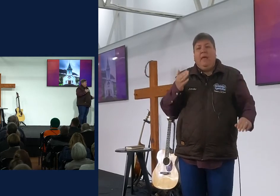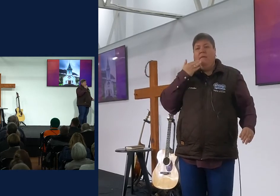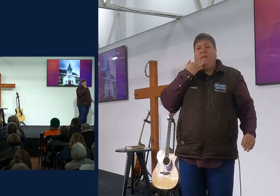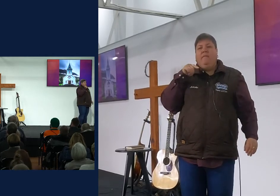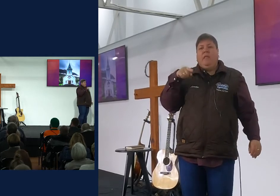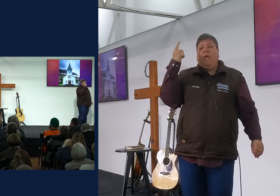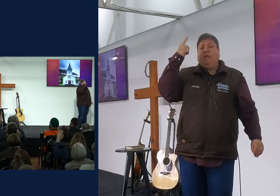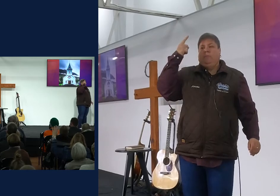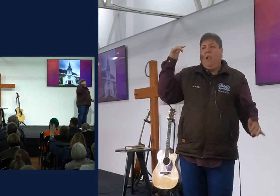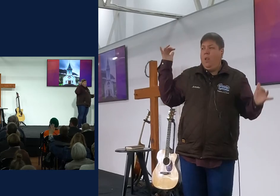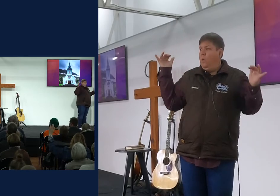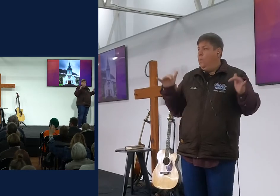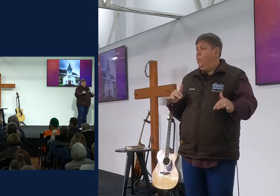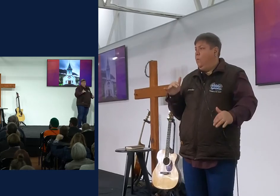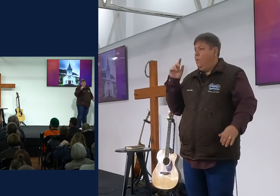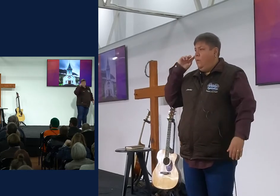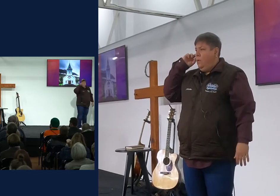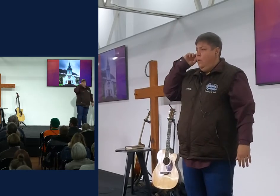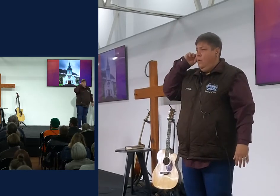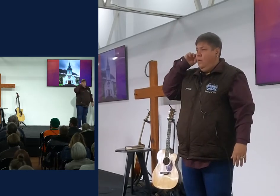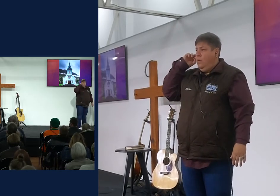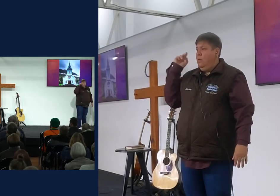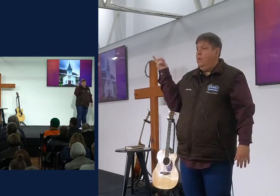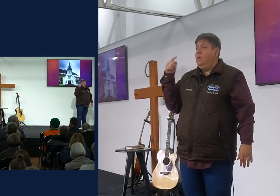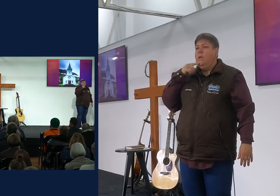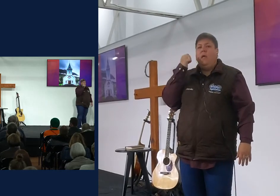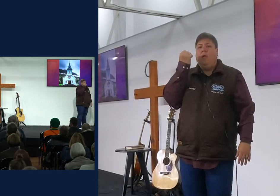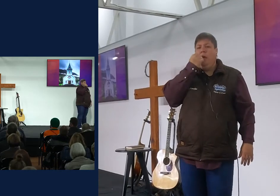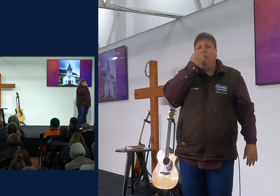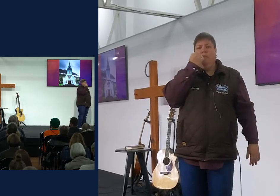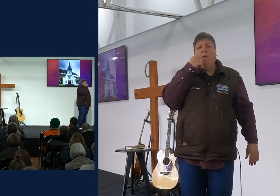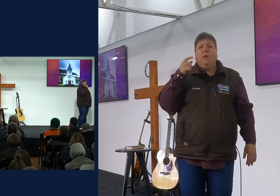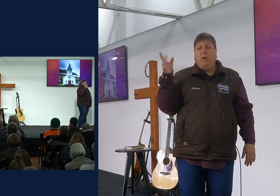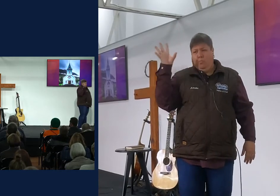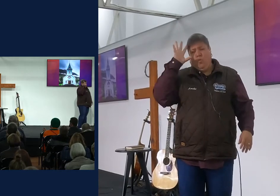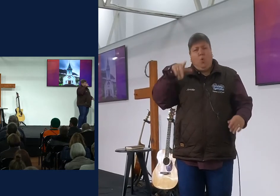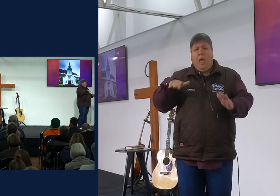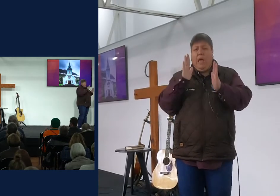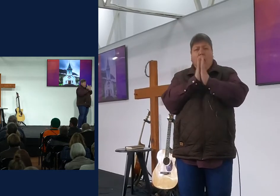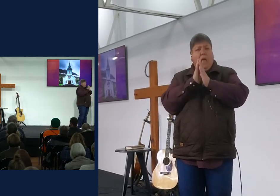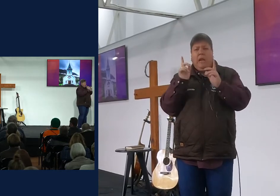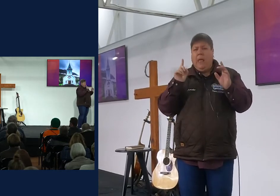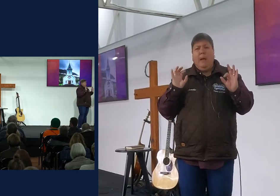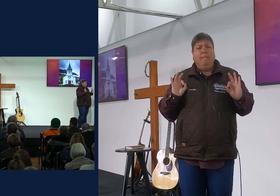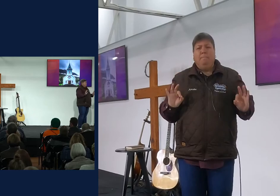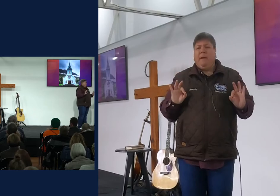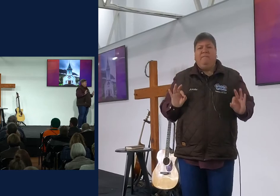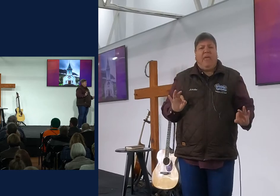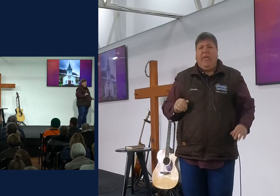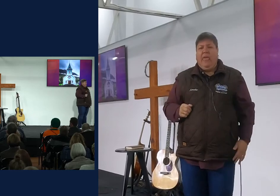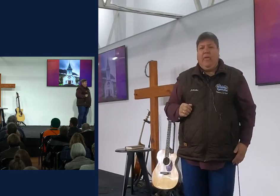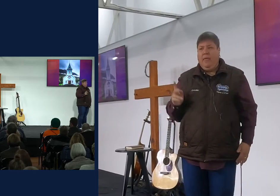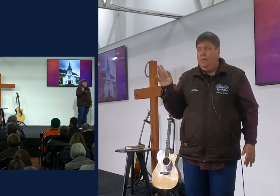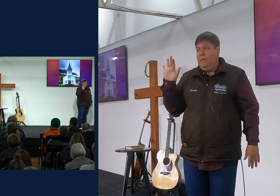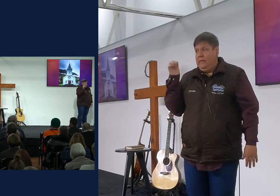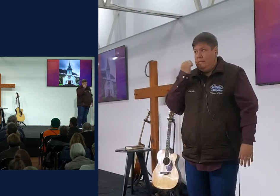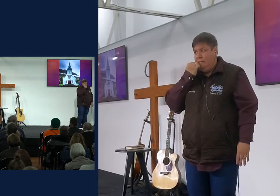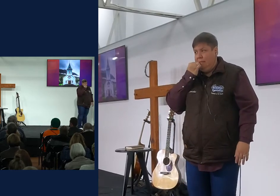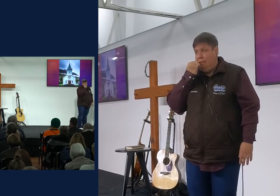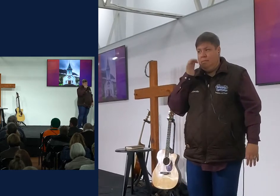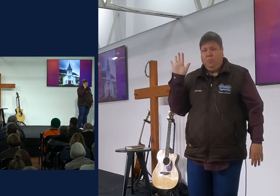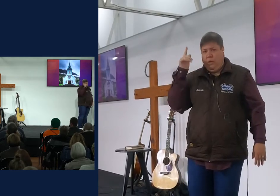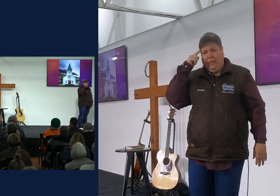eerste keer, ek wil nie gaan wees sien waar is jylle, ek is jammer om jylle te lewe te stel, maar hierdie kerk is nie perfect nie, oi jyne, dit is nou een manier om die kerk te bemaak nie,